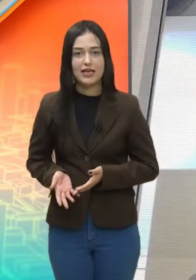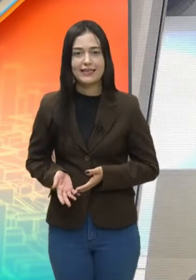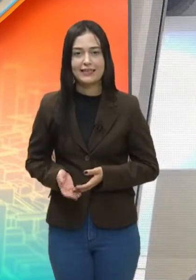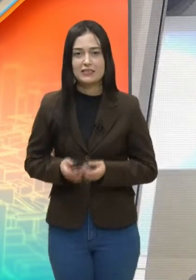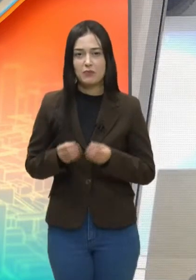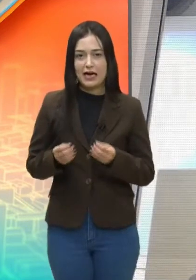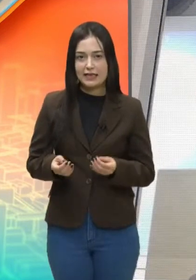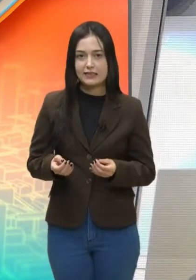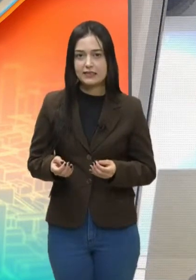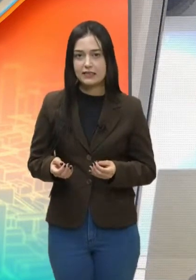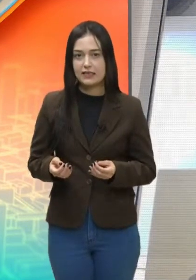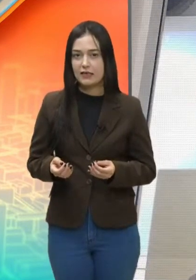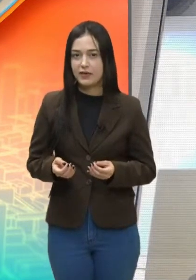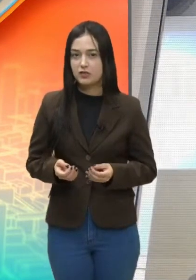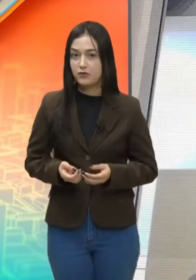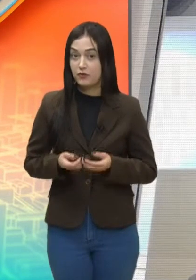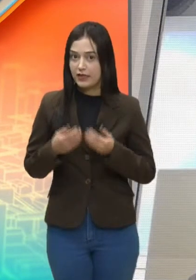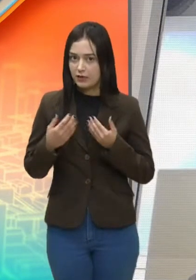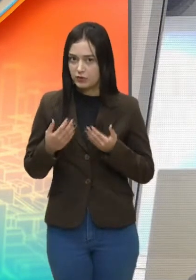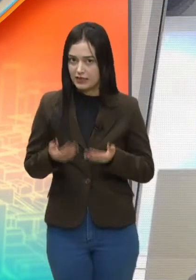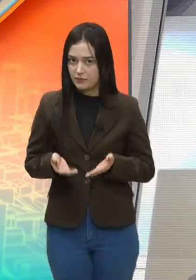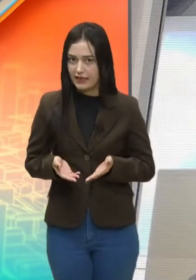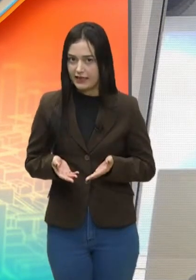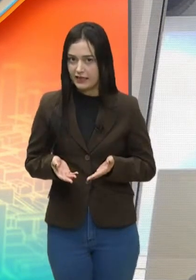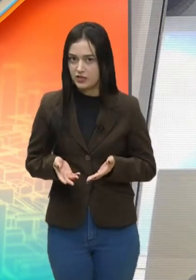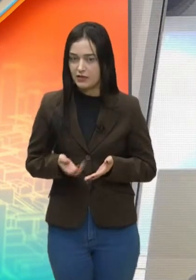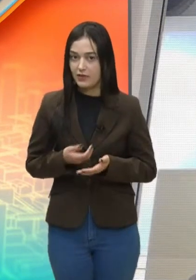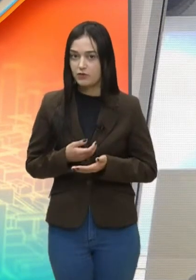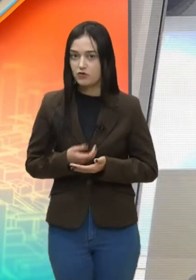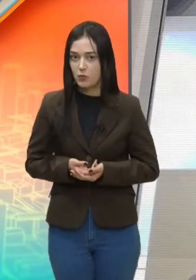para tirar aquelas marcas que, de repente, ficam nas